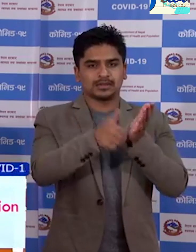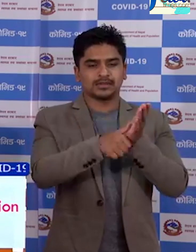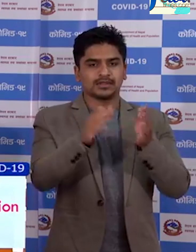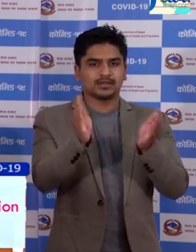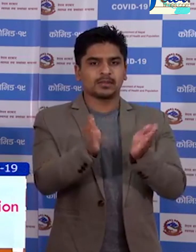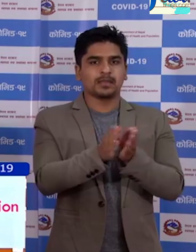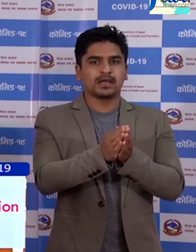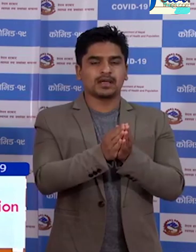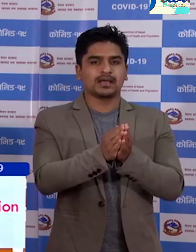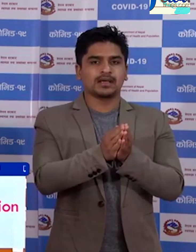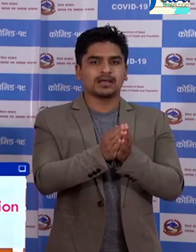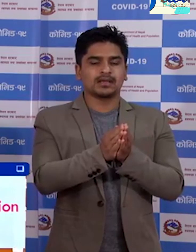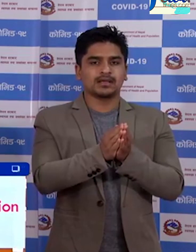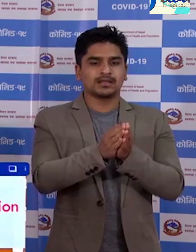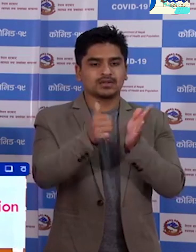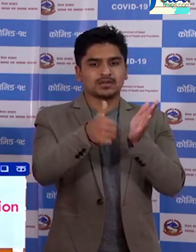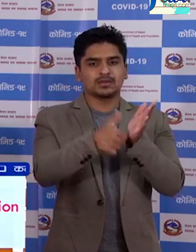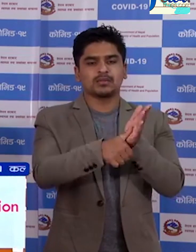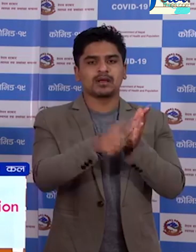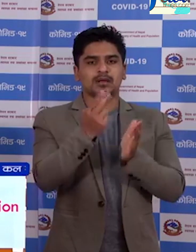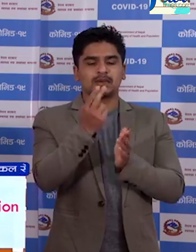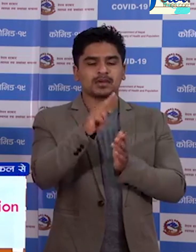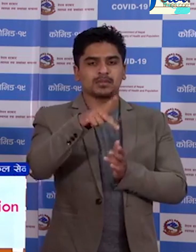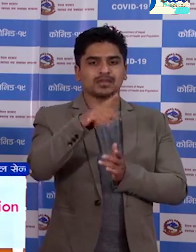प्रयोगशालामा जम्मा टेस्ट भएको PCR